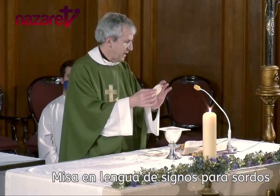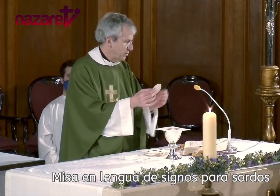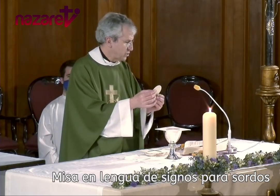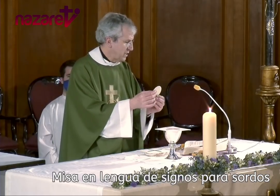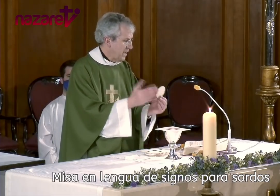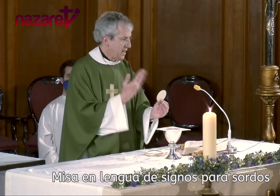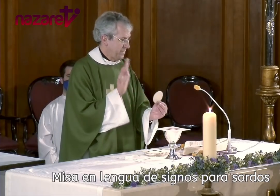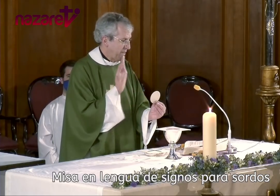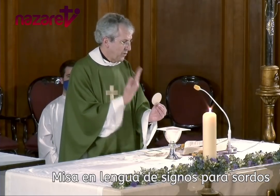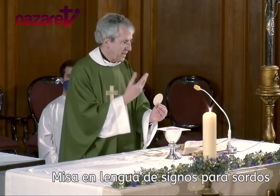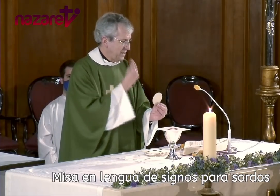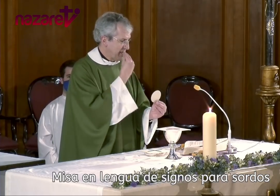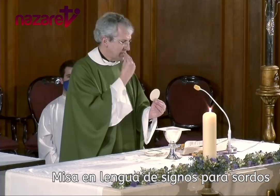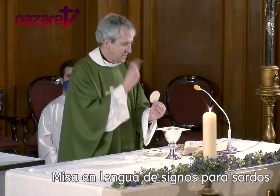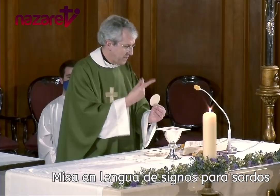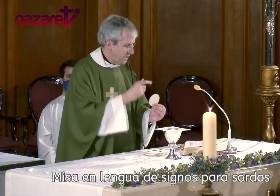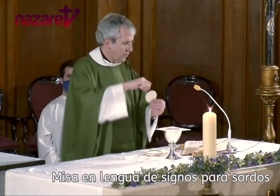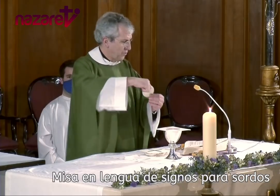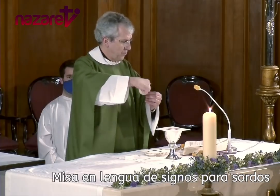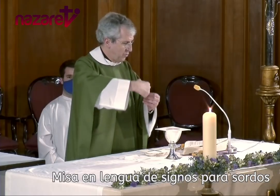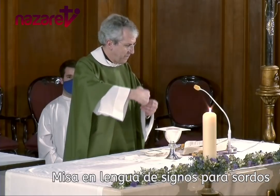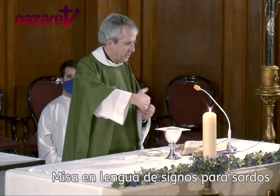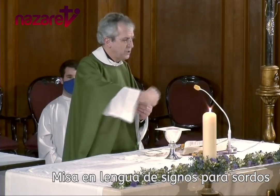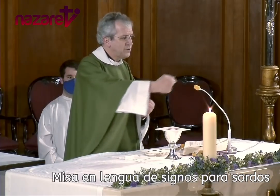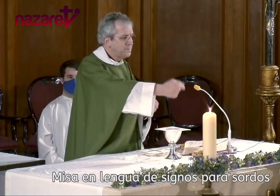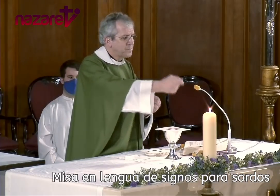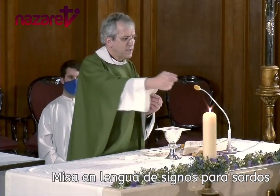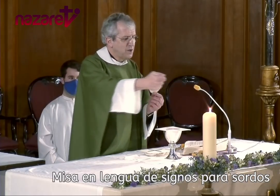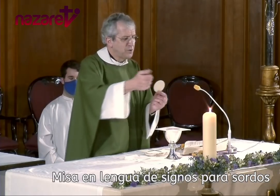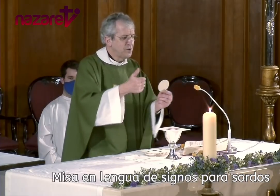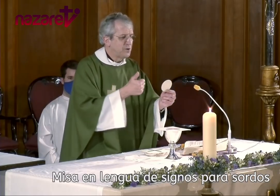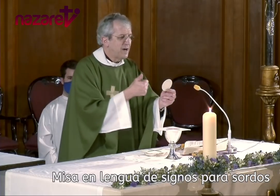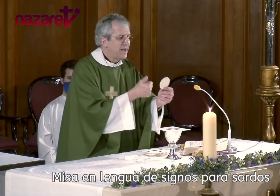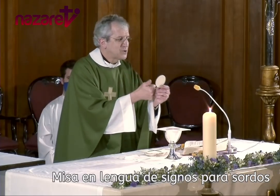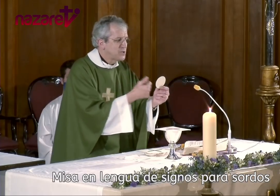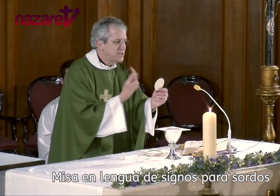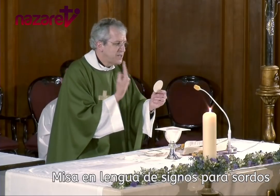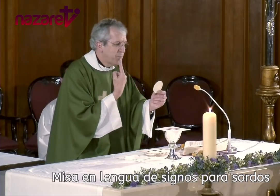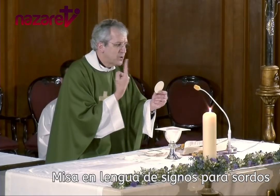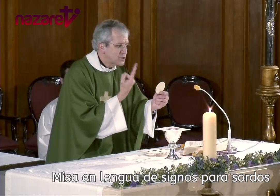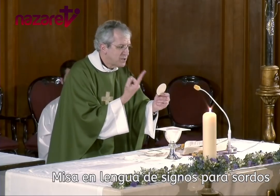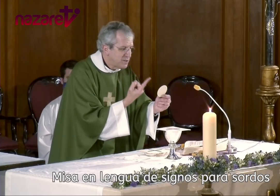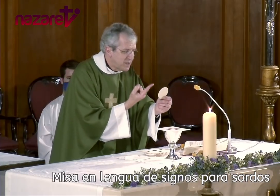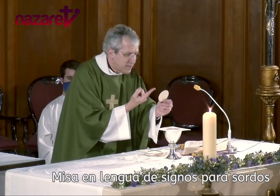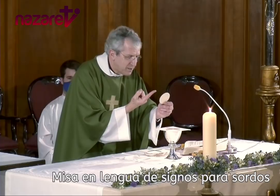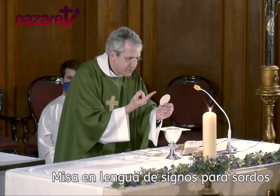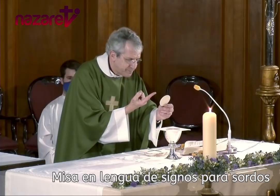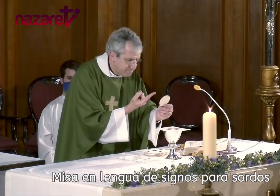manos. Dando gracias, te bendijo, lo partió y lo dio a sus discípulos, diciendo: